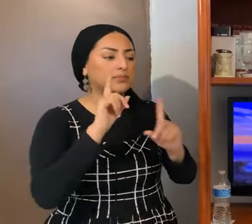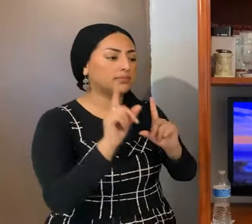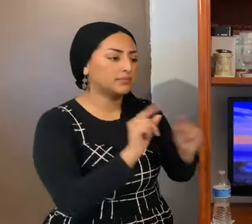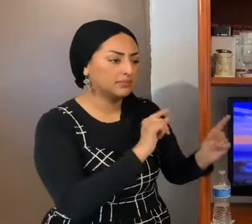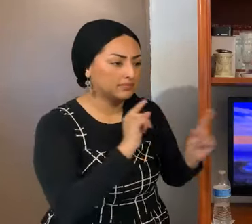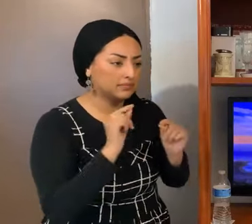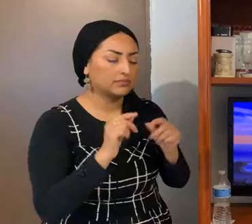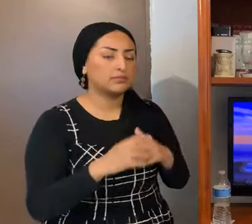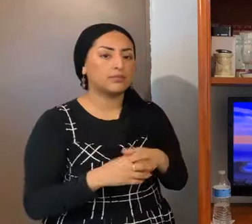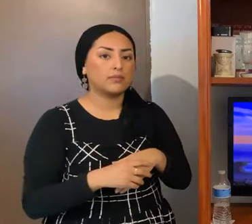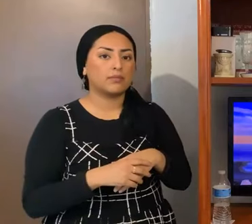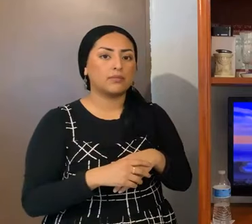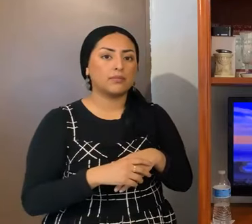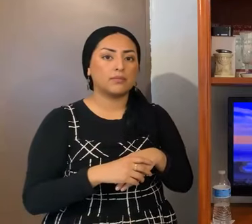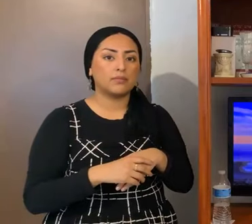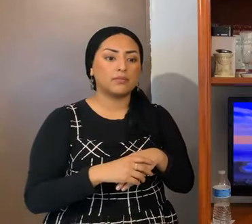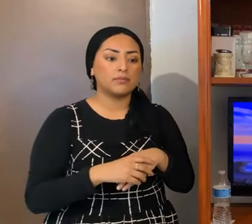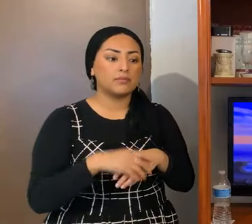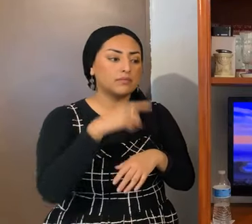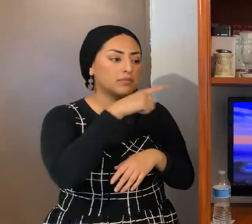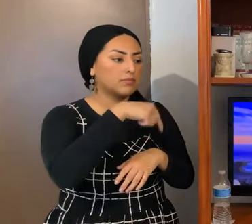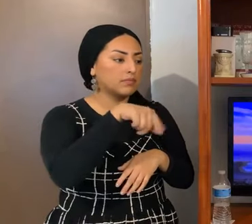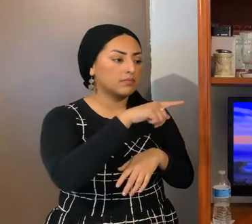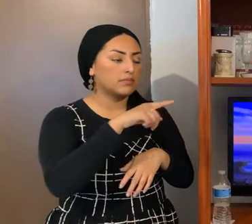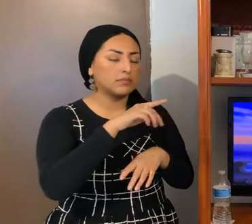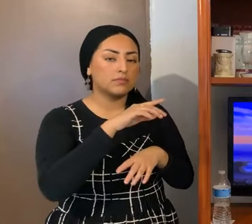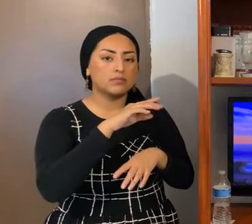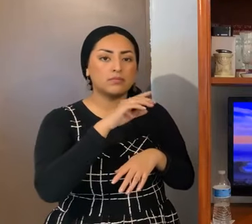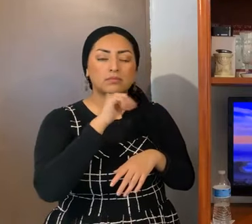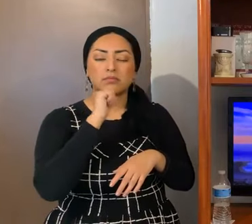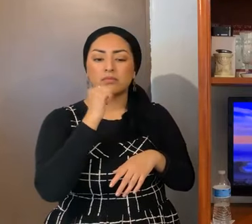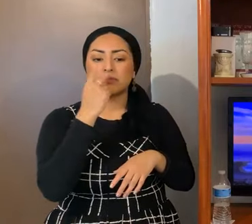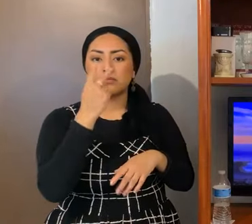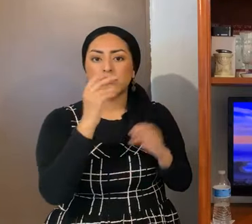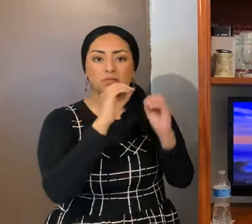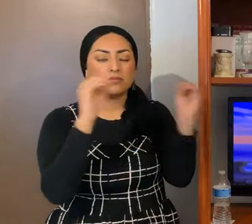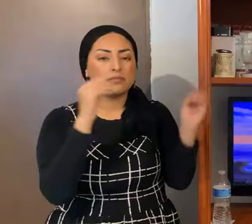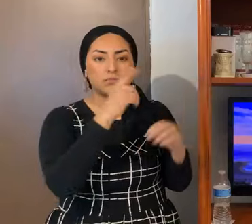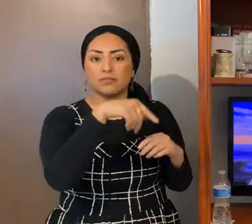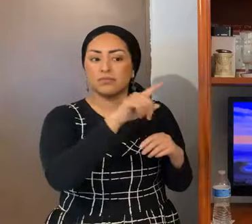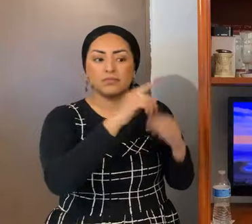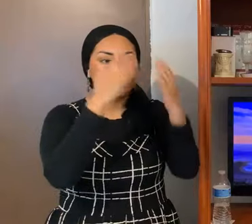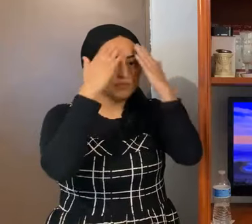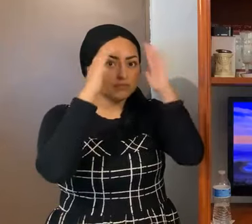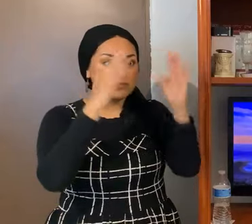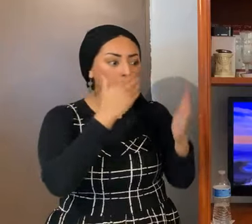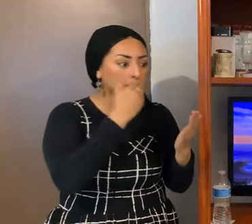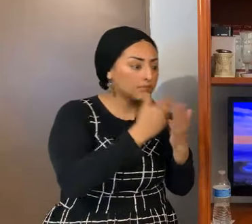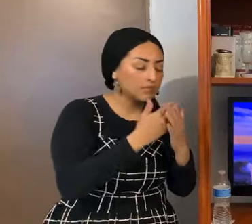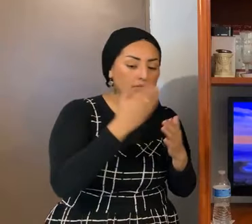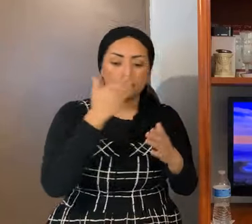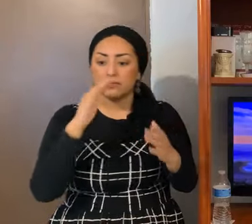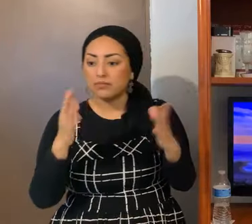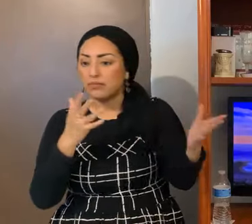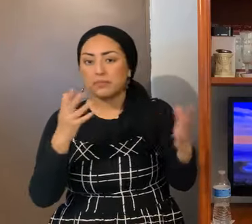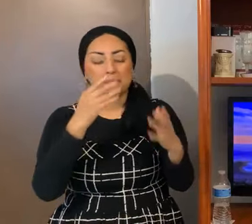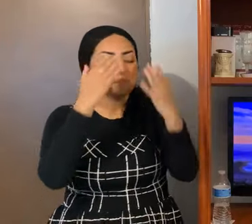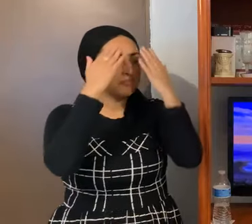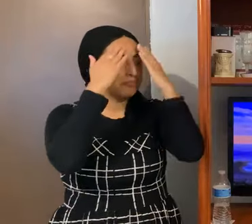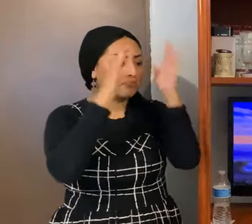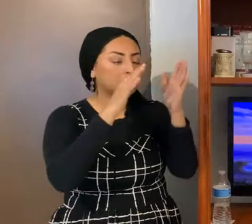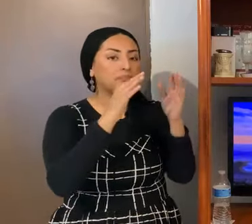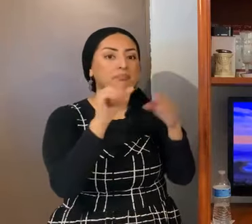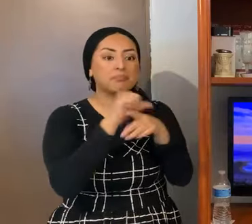se oprimían unos a los otros, ya no veían nada, ya no había distinción entre el bien y el mal. Y entonces hicieron cosas aún